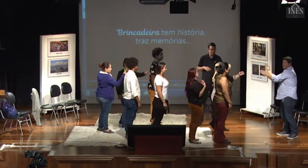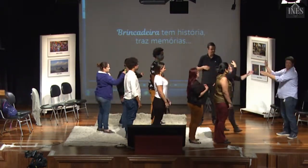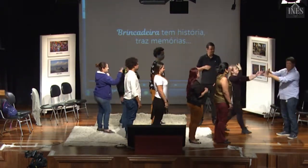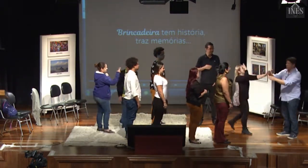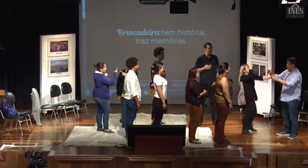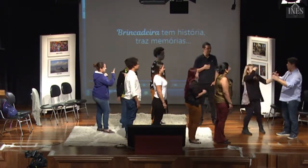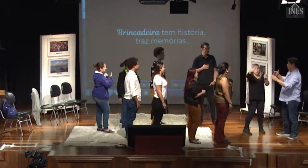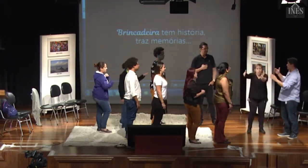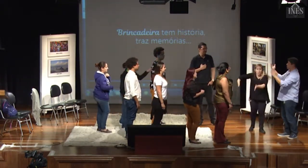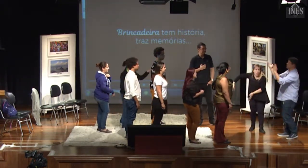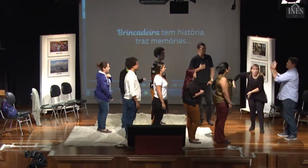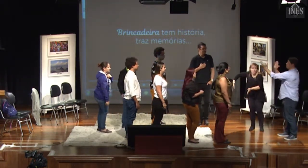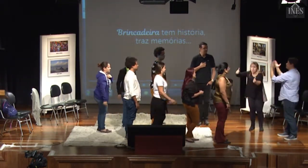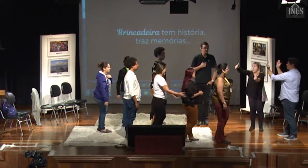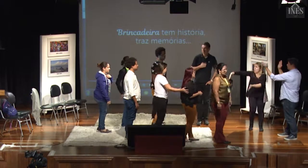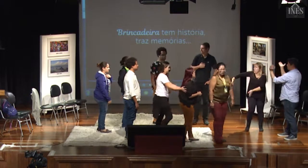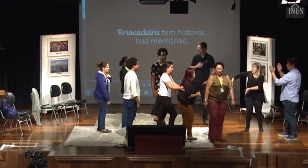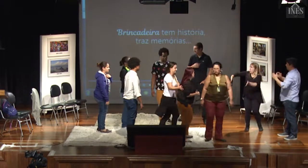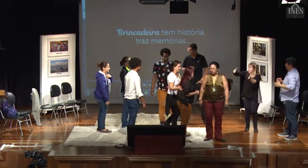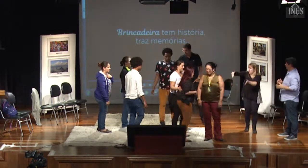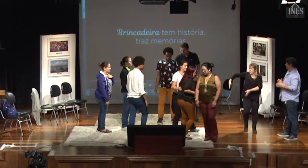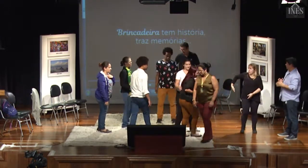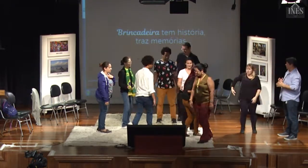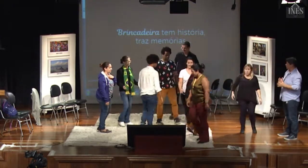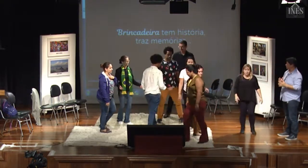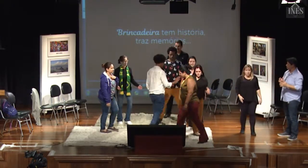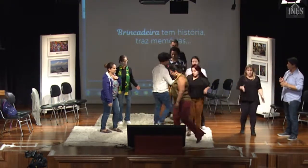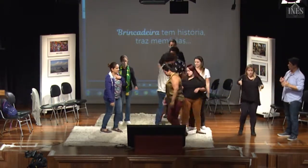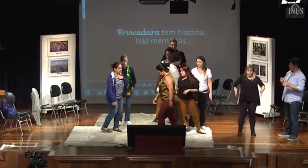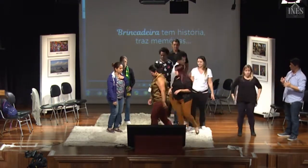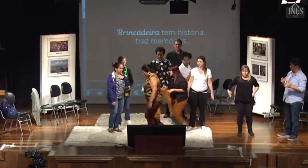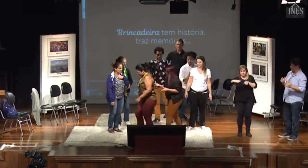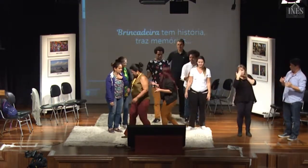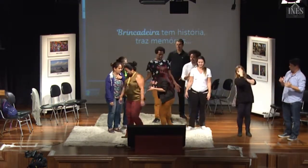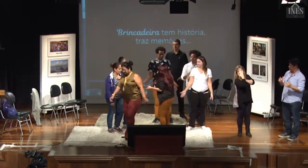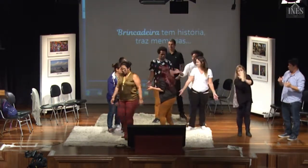Vamos fazer uma fileira contra a outra. Fica de frente para os alunos verem.